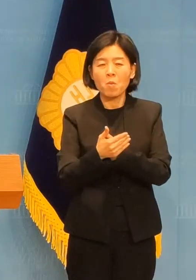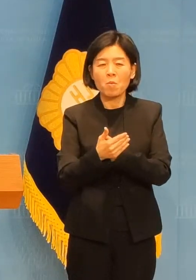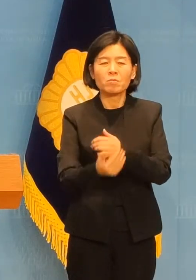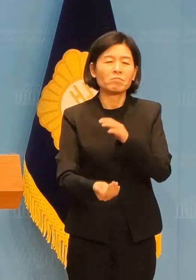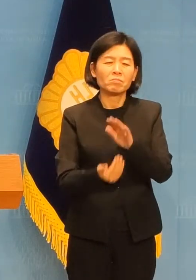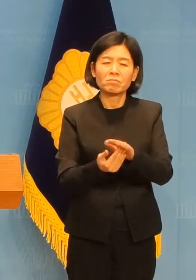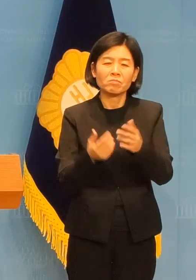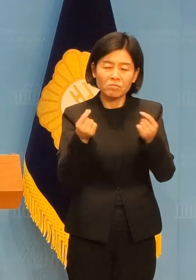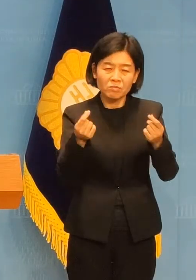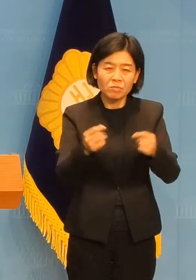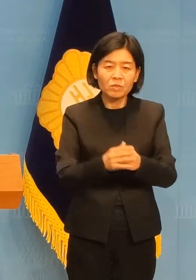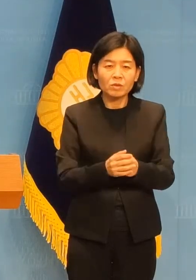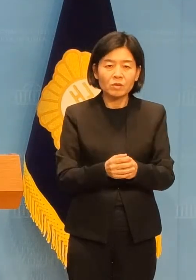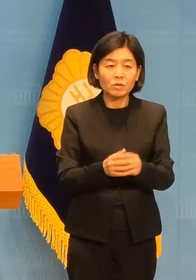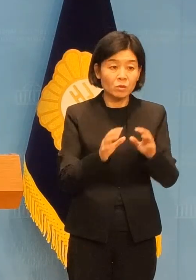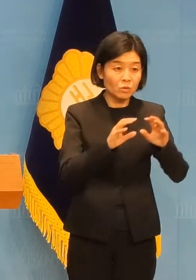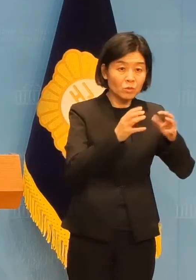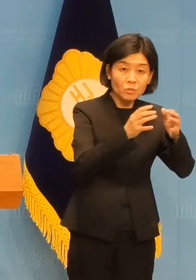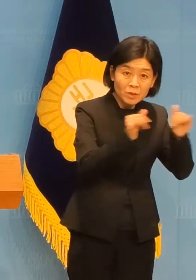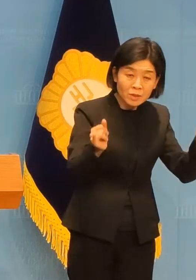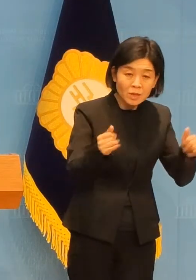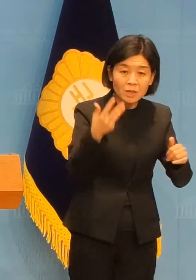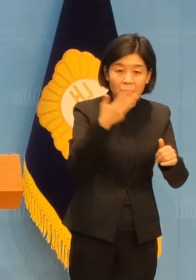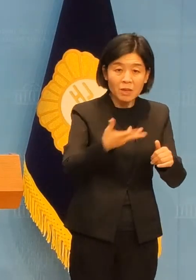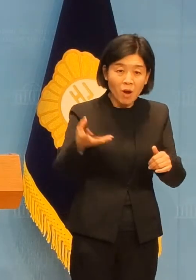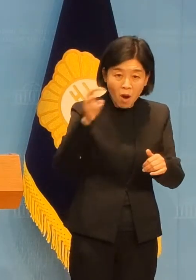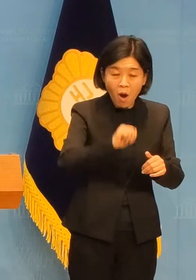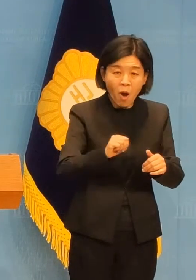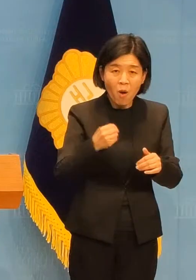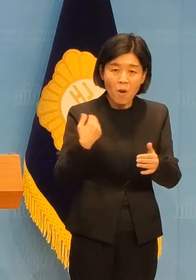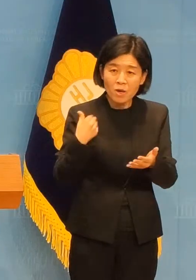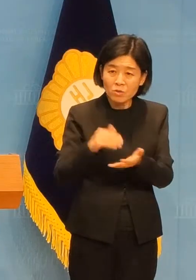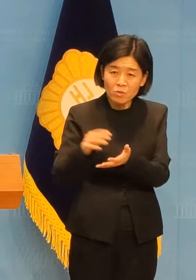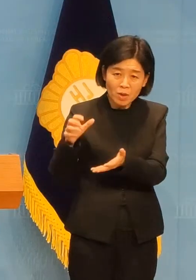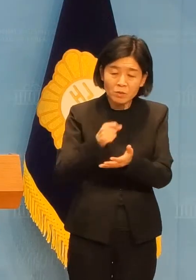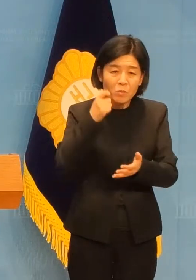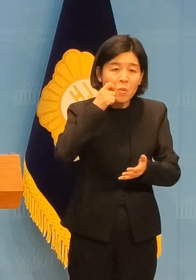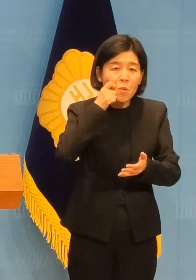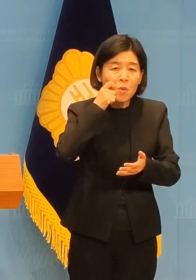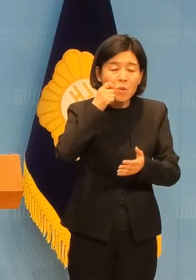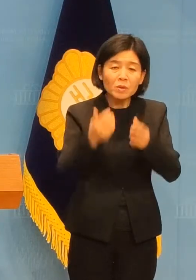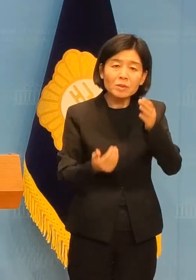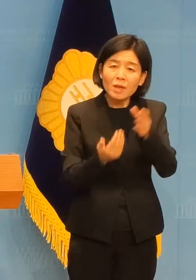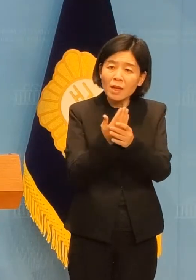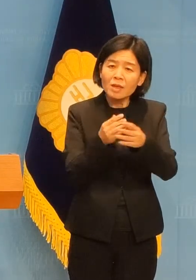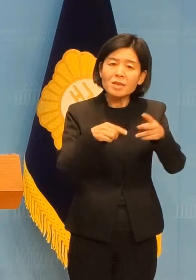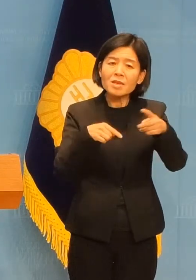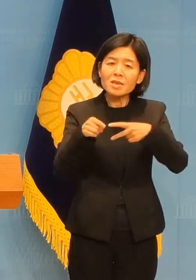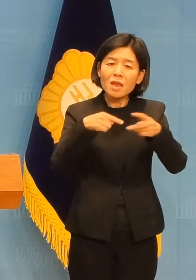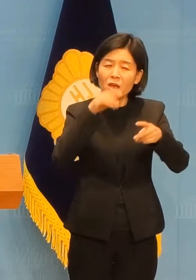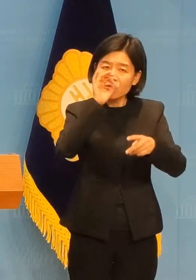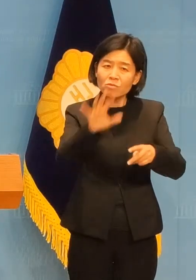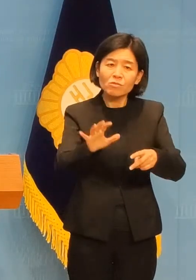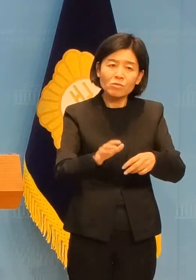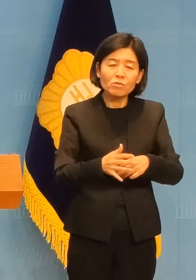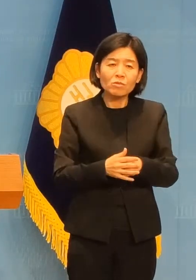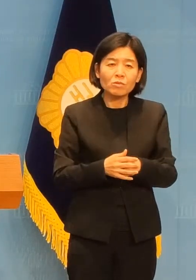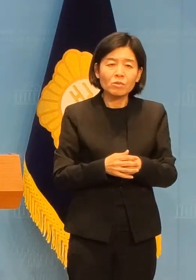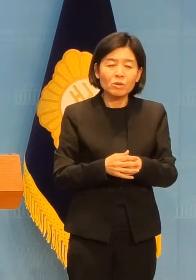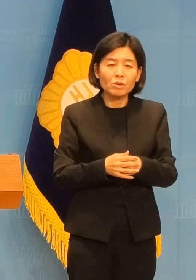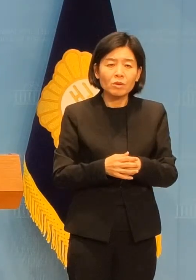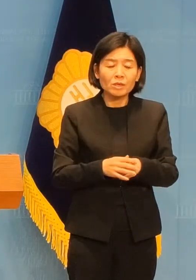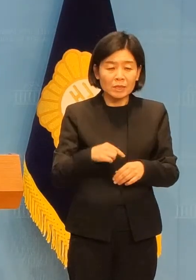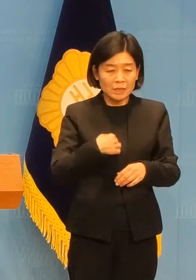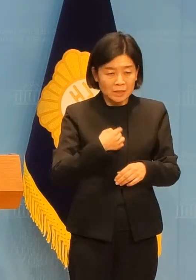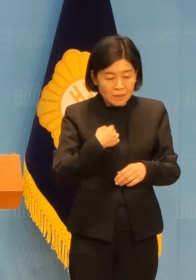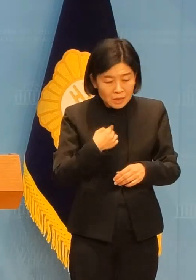국민은 8천억 원에 가까운 돈을 환수하지 못하게 된 이번 사태를 납득하지 못할 뿐 아니라